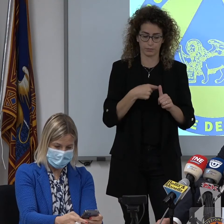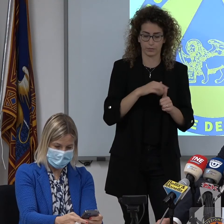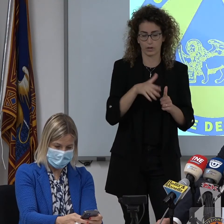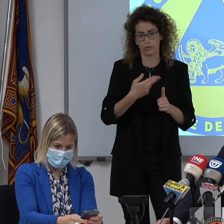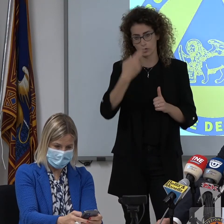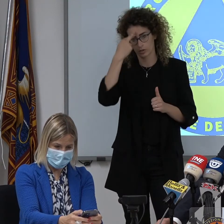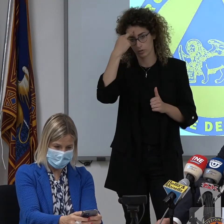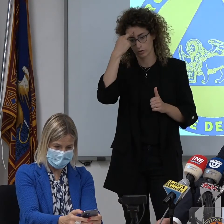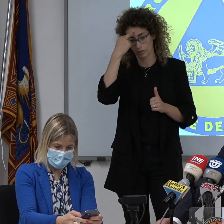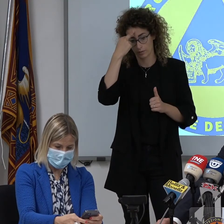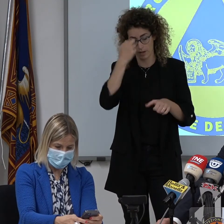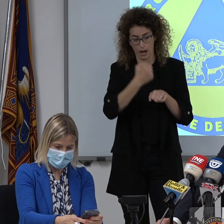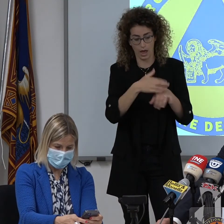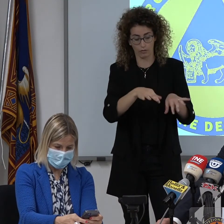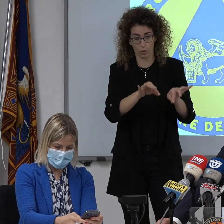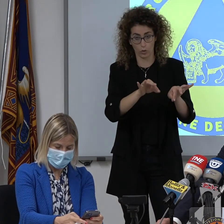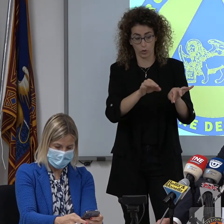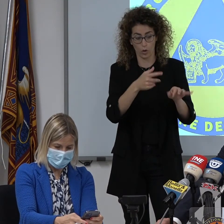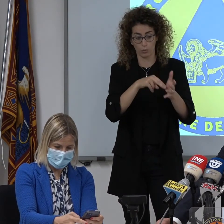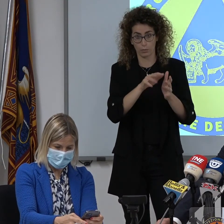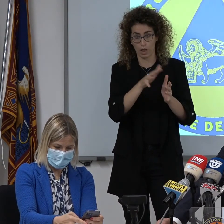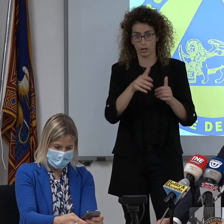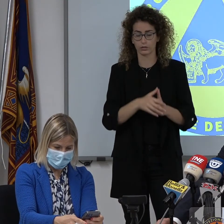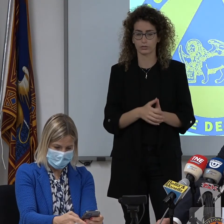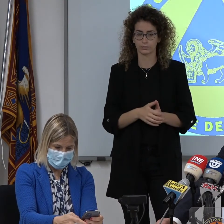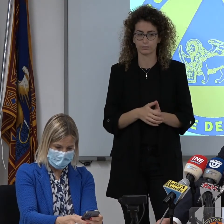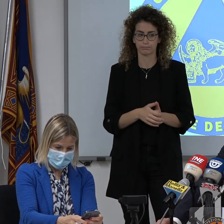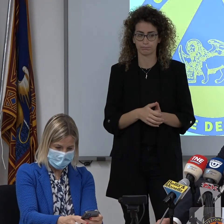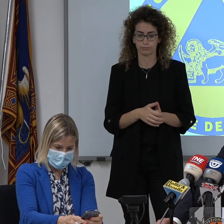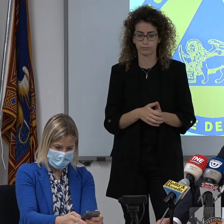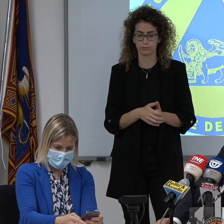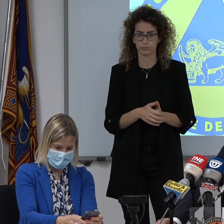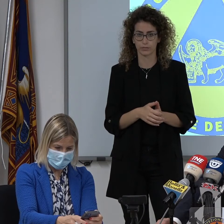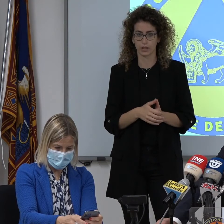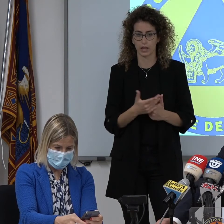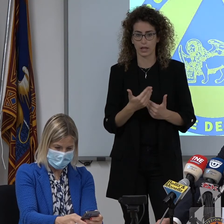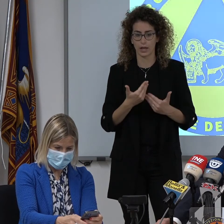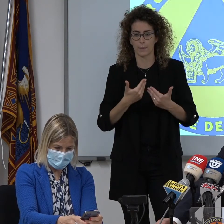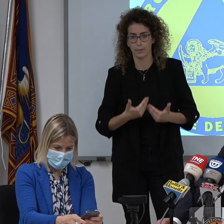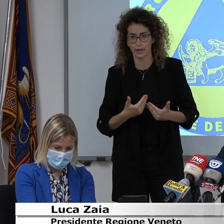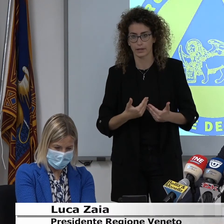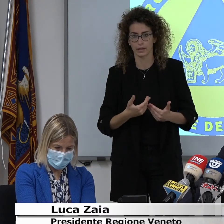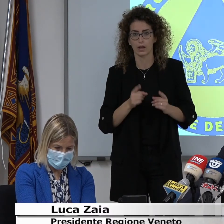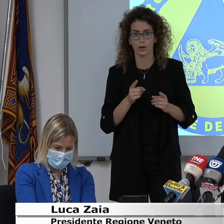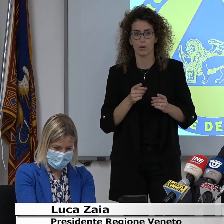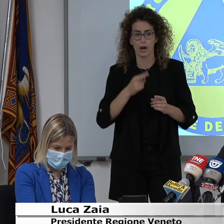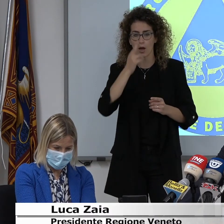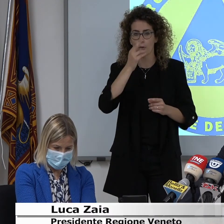che dietro le sospensioni c'è un altro problema, che gioco forza pesa su di noi, la mancanza di